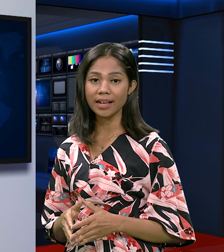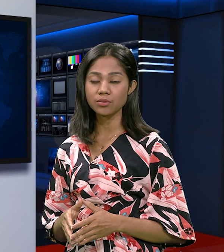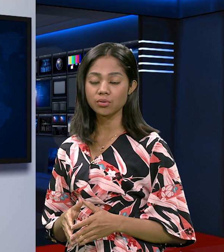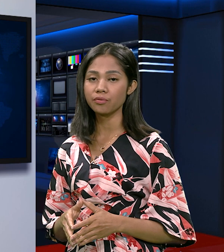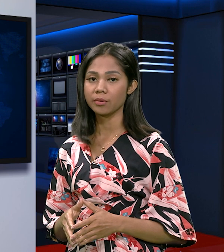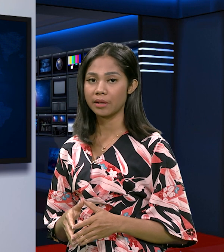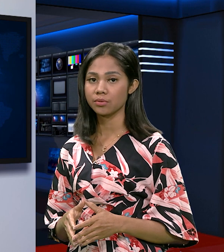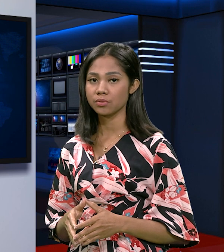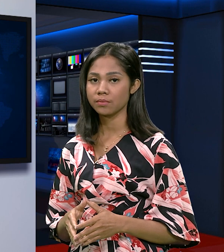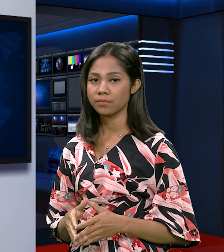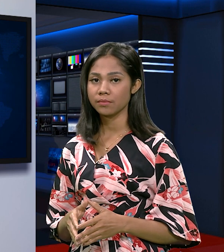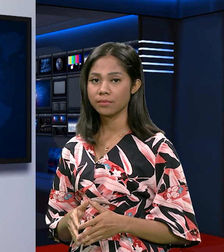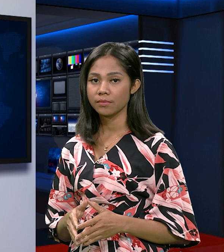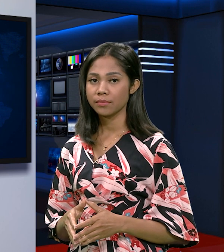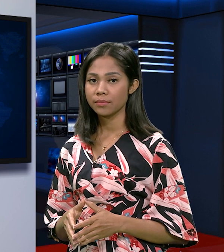mil casos confirmados.